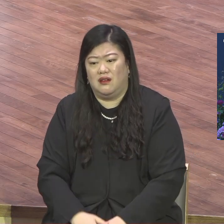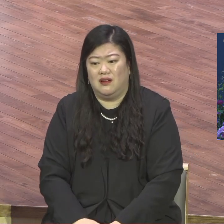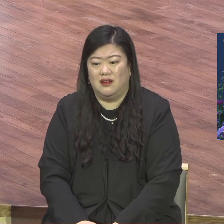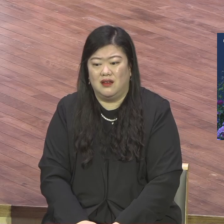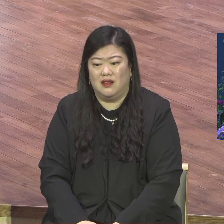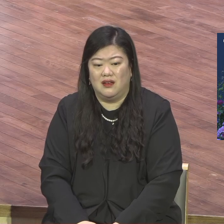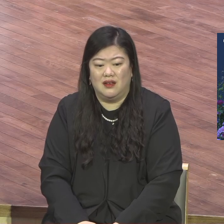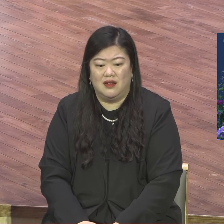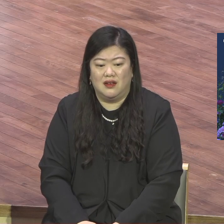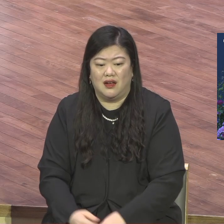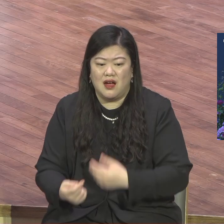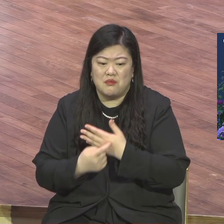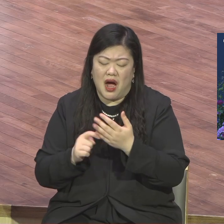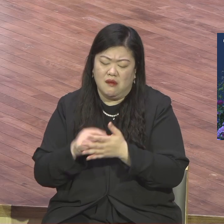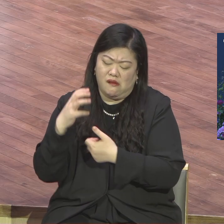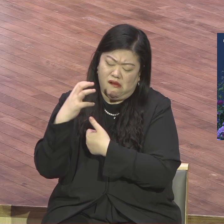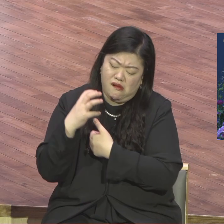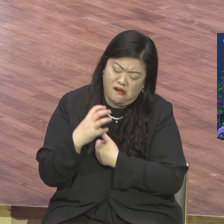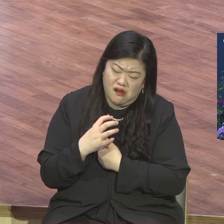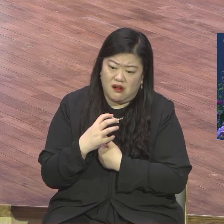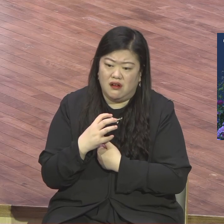눌려 있어요. 누가 눌렸습니까?